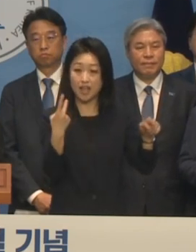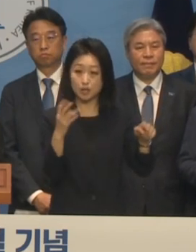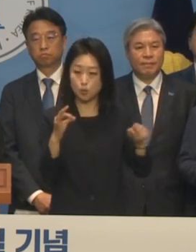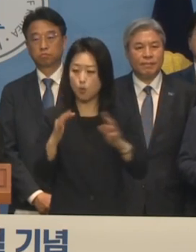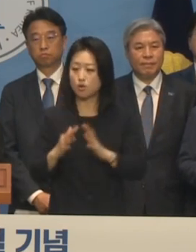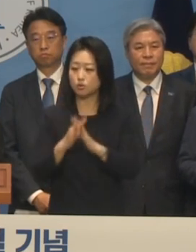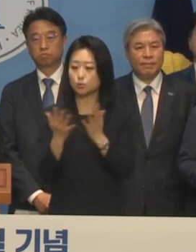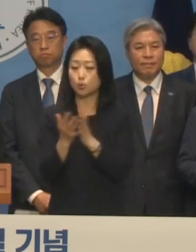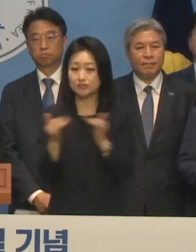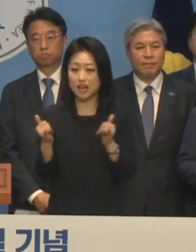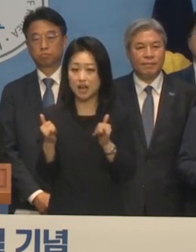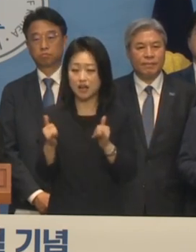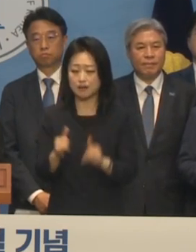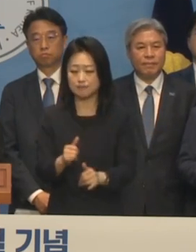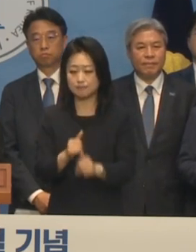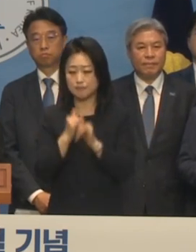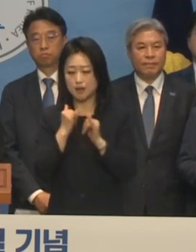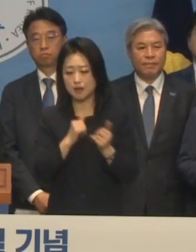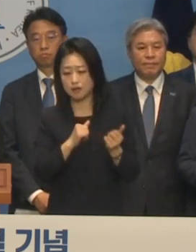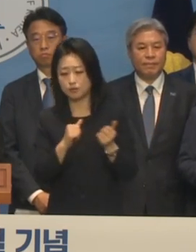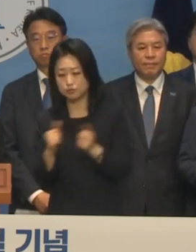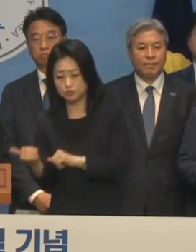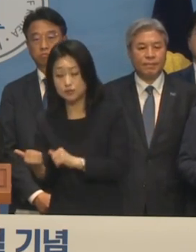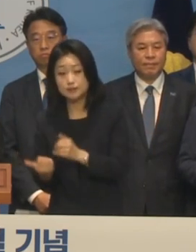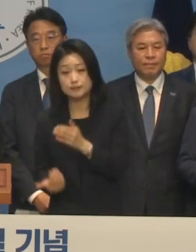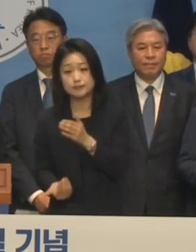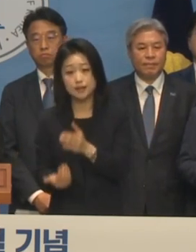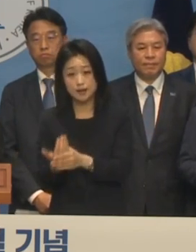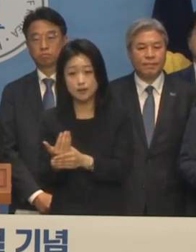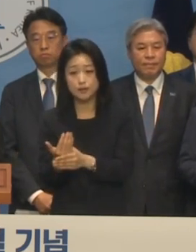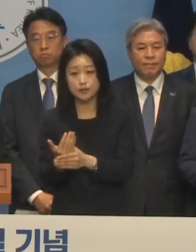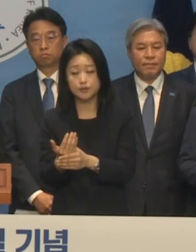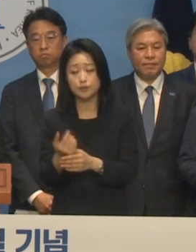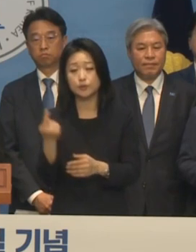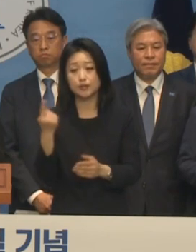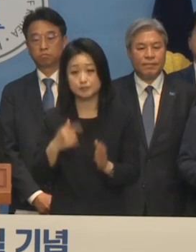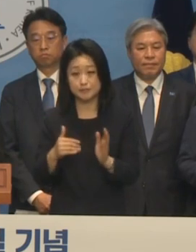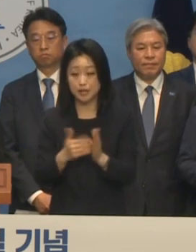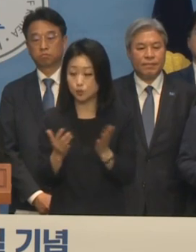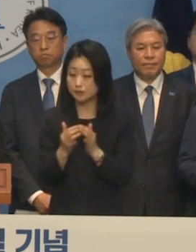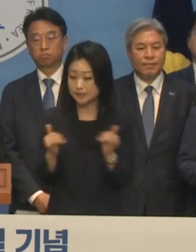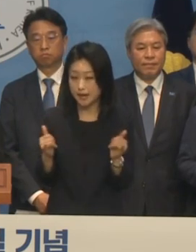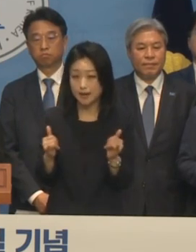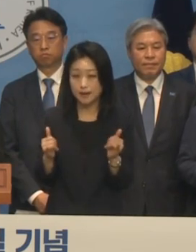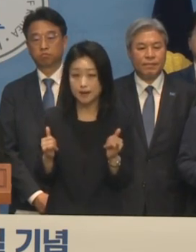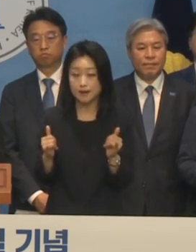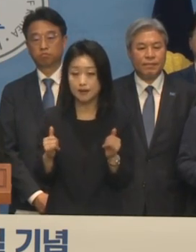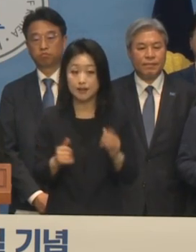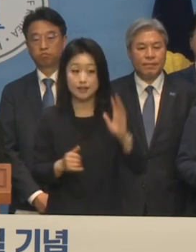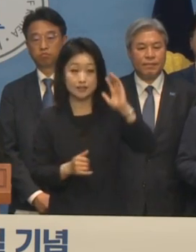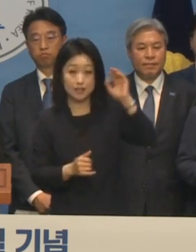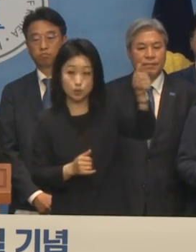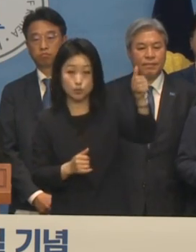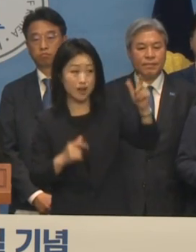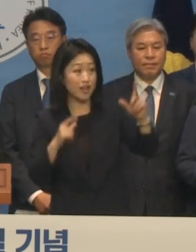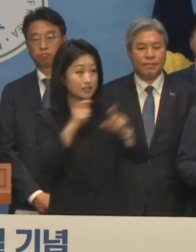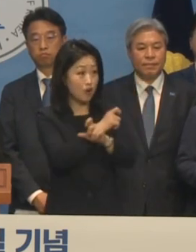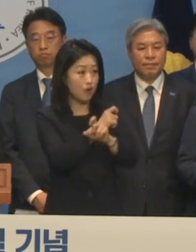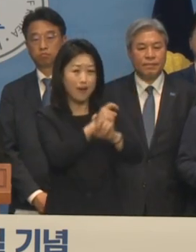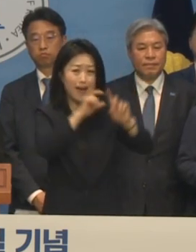노동자를 결국 죽음에 이르게 했습니다. 노동자는 대통령의 적이